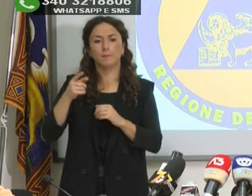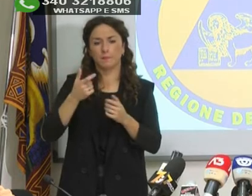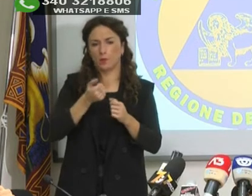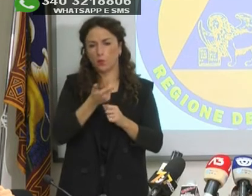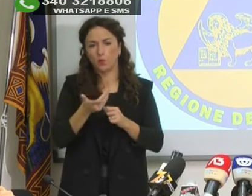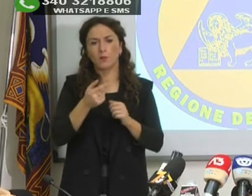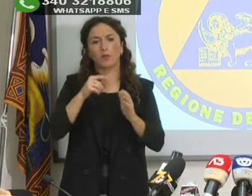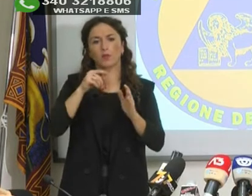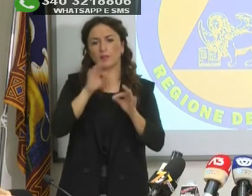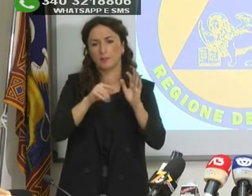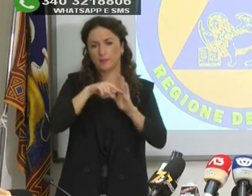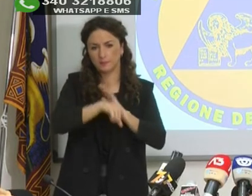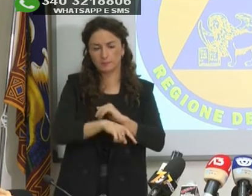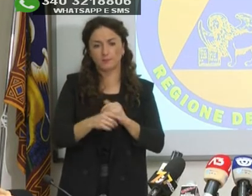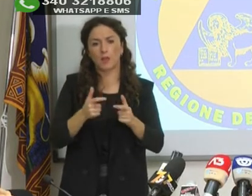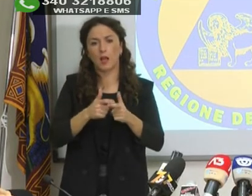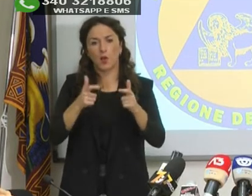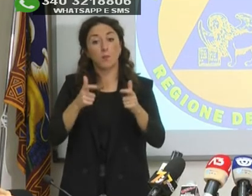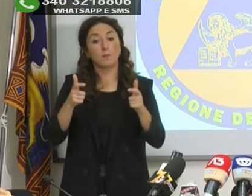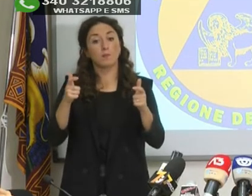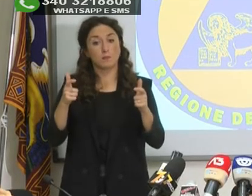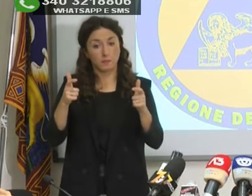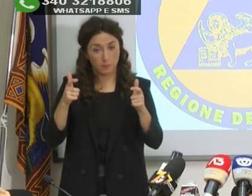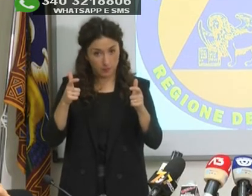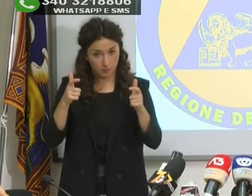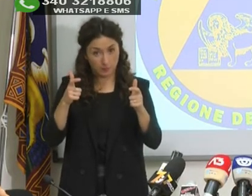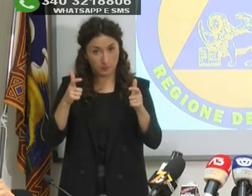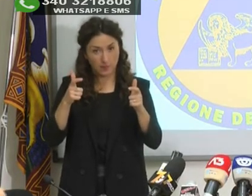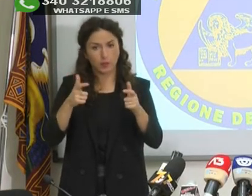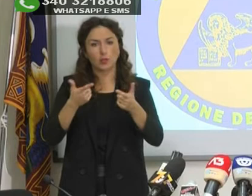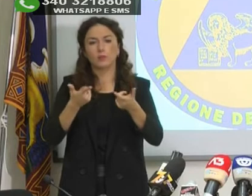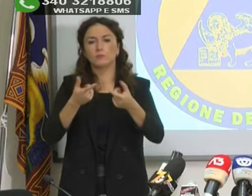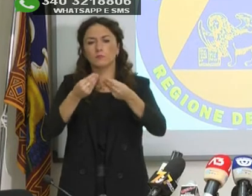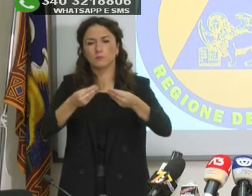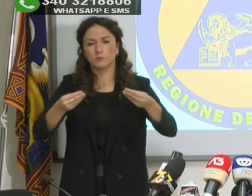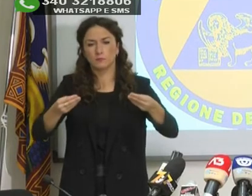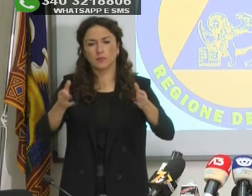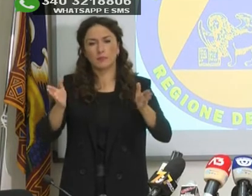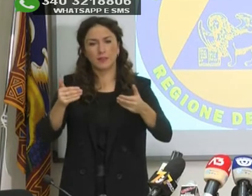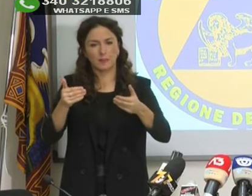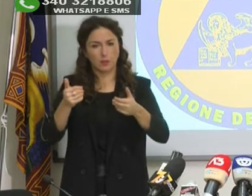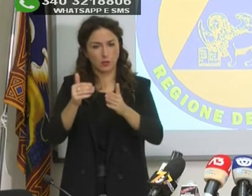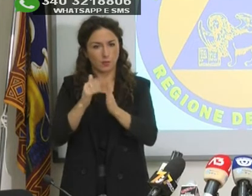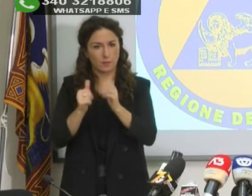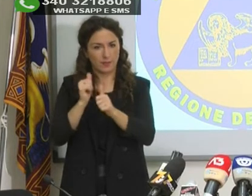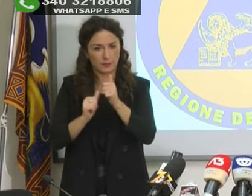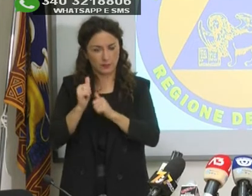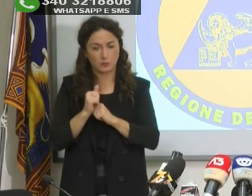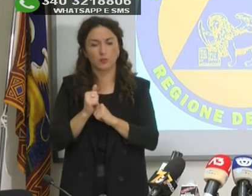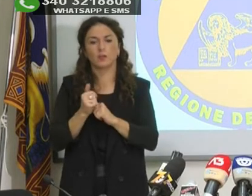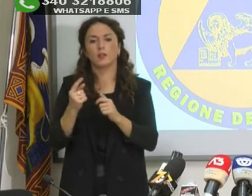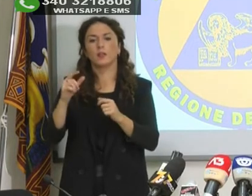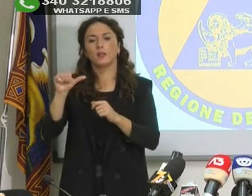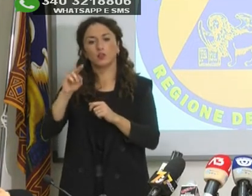intensiva, l'aumento delle dotazioni all'interno dei dipartimenti di prevenzione, i posti che servivano nelle